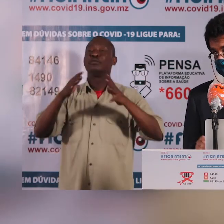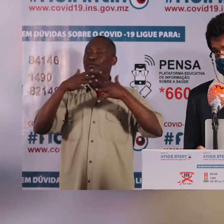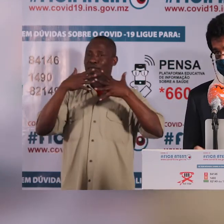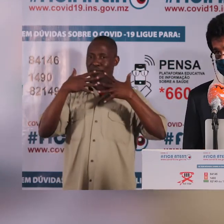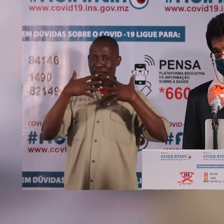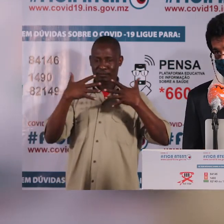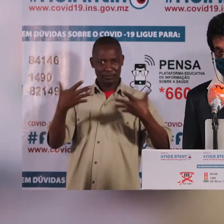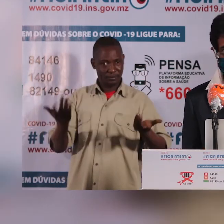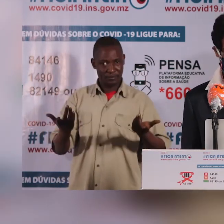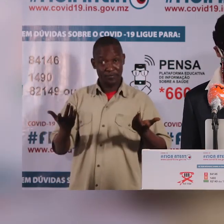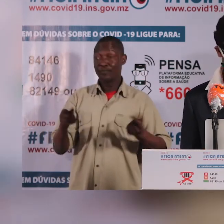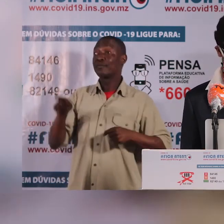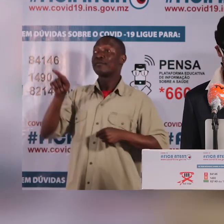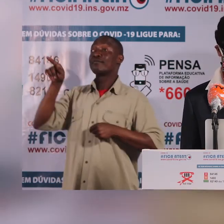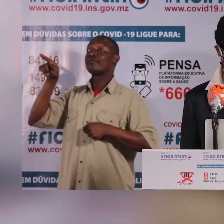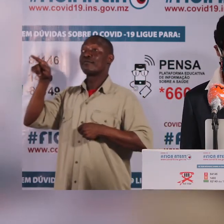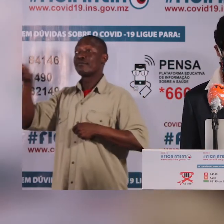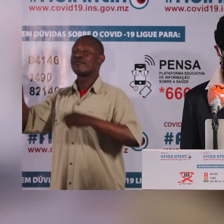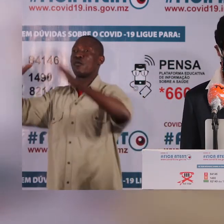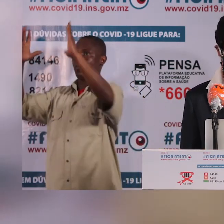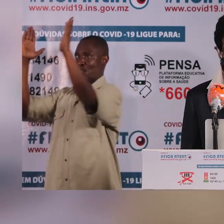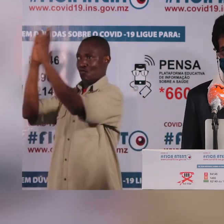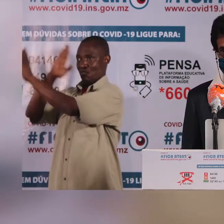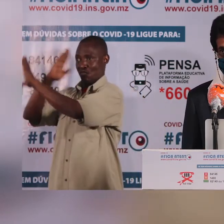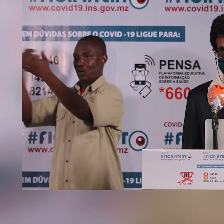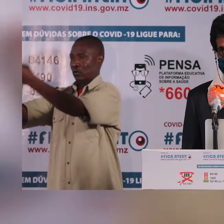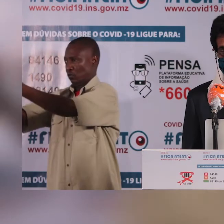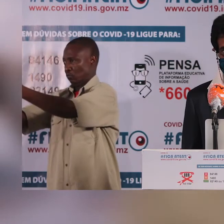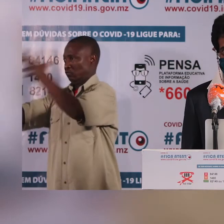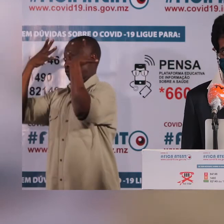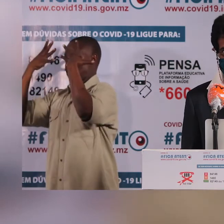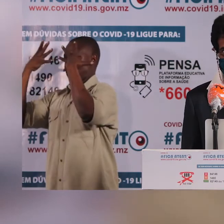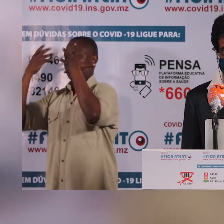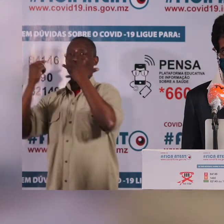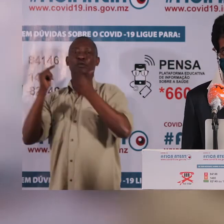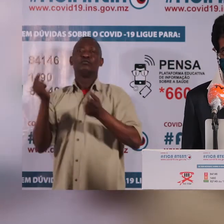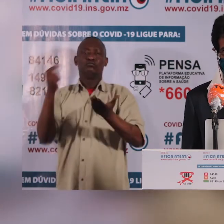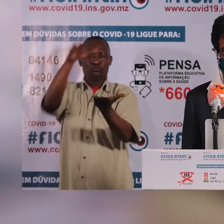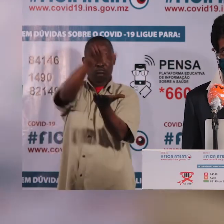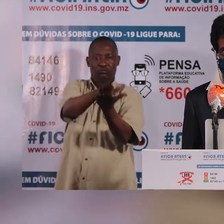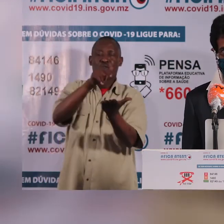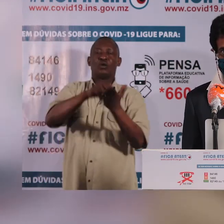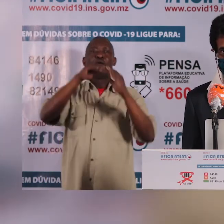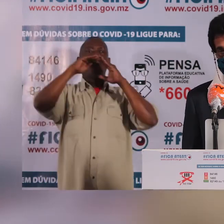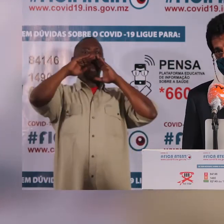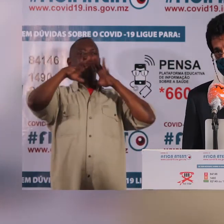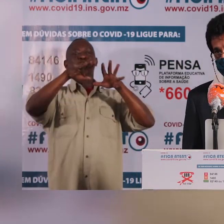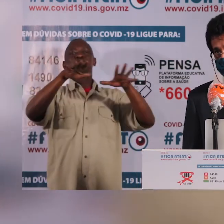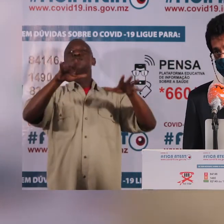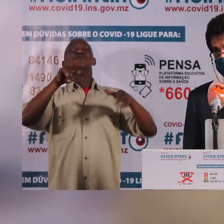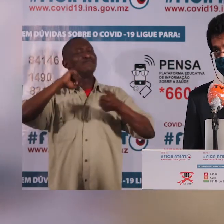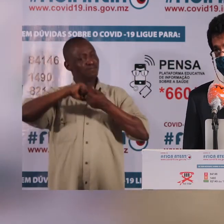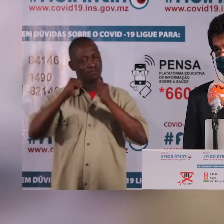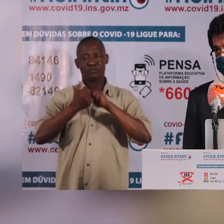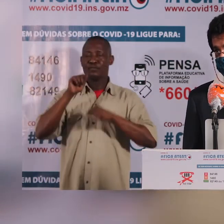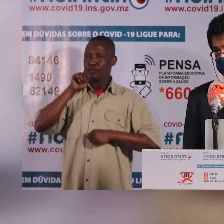casos para dentro do acampamento. Portanto, é fundamental que este protocolo de prevenção e controle de infecção que está